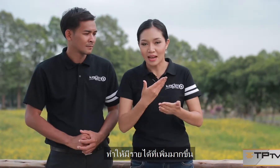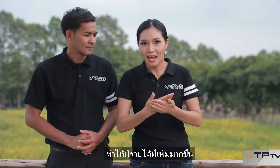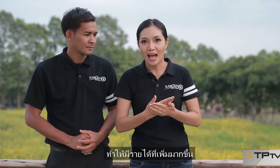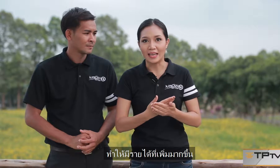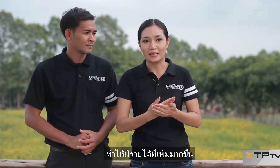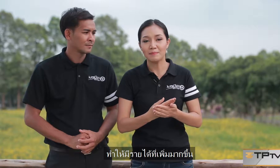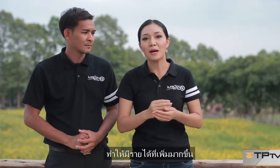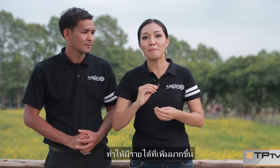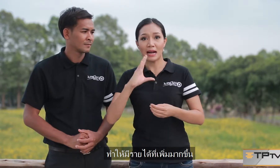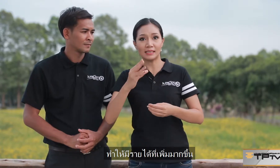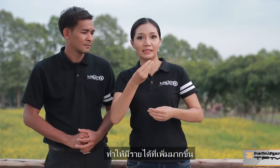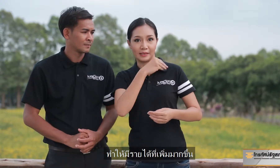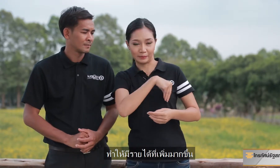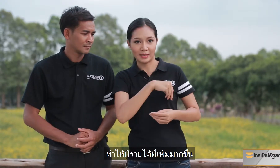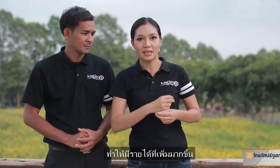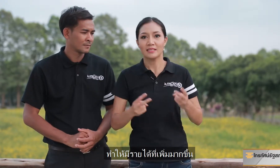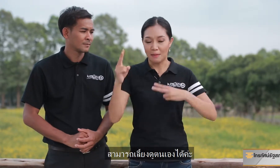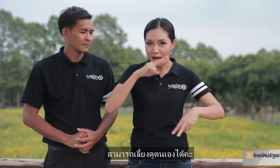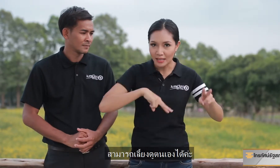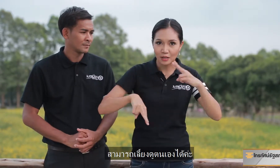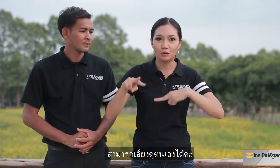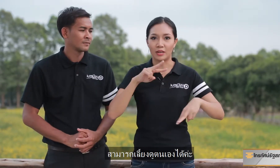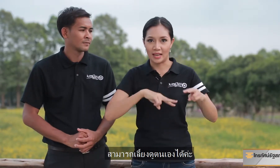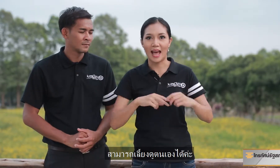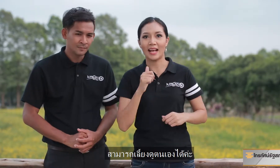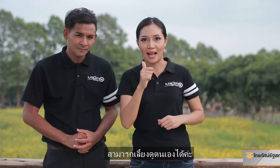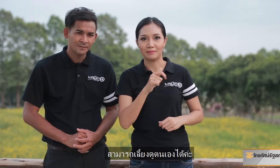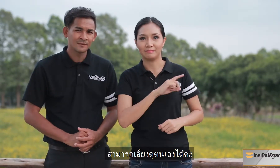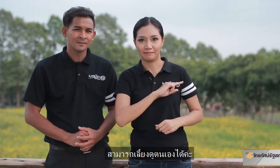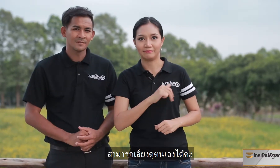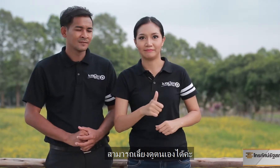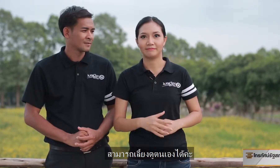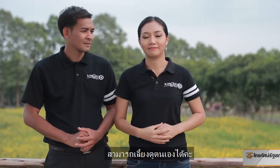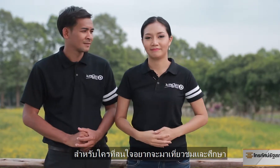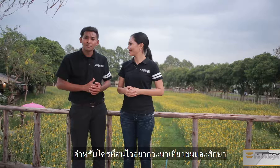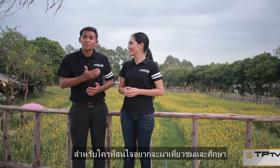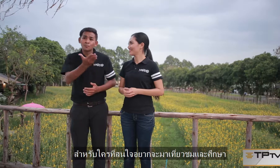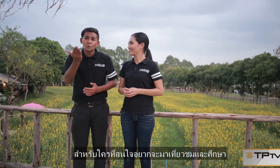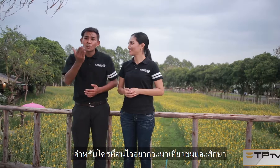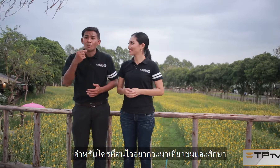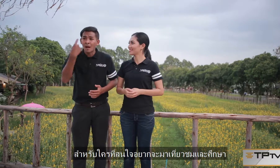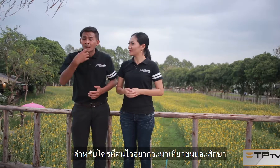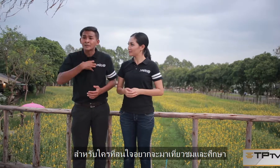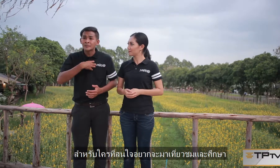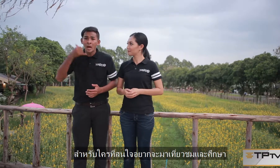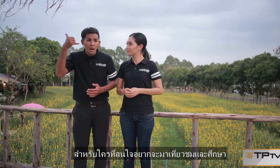ายได้ที่เพิ่มมากขึ้นสามารถเลี้ยงดูตนเองได้ค่ะ สำหรับใครที่สนใจอยากจะมาเที่ยวช